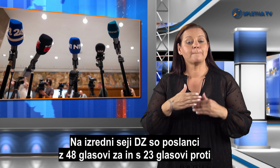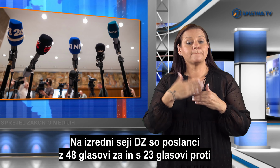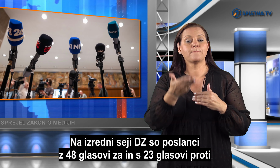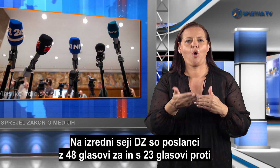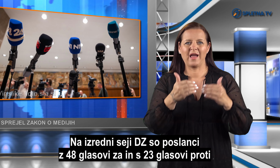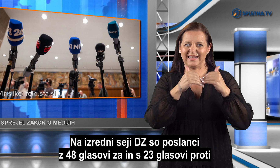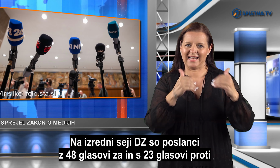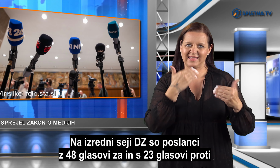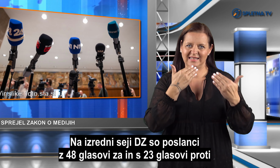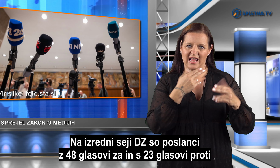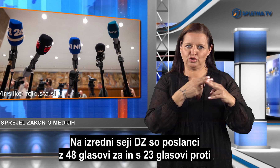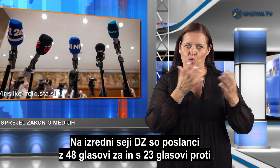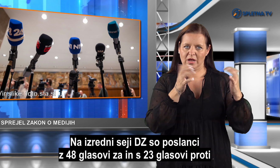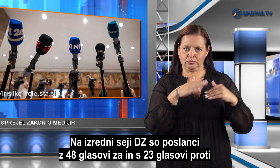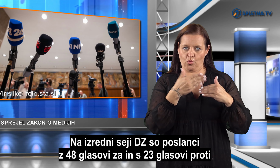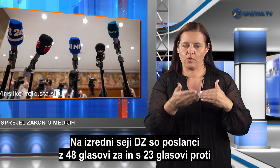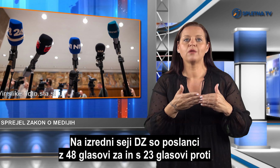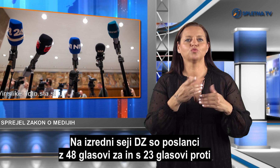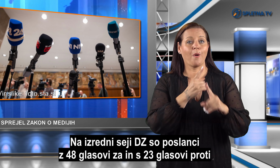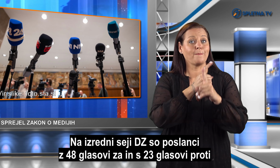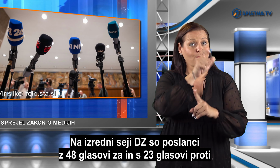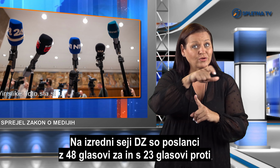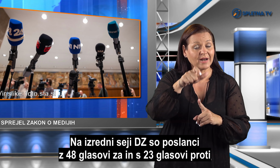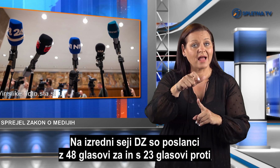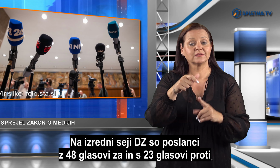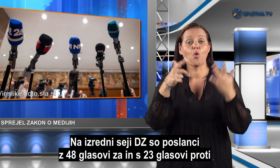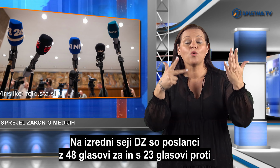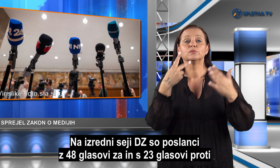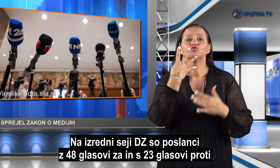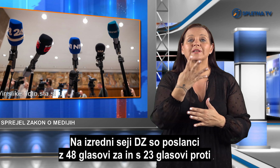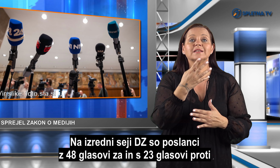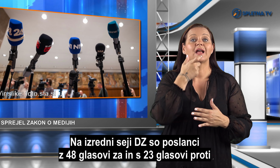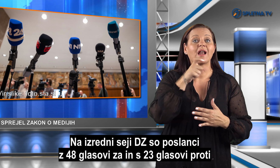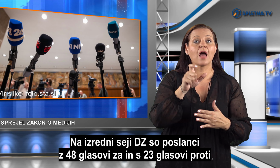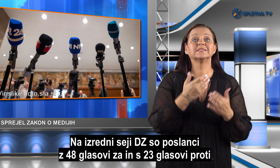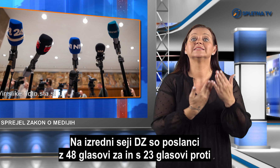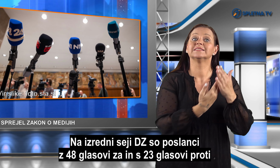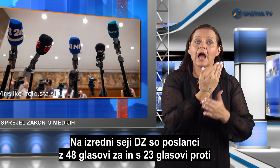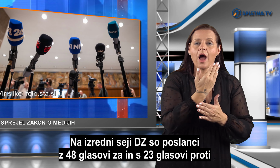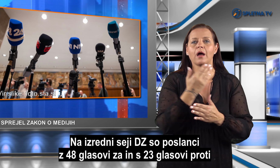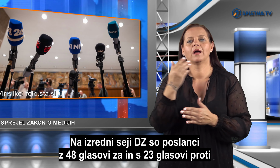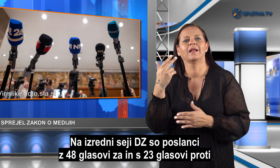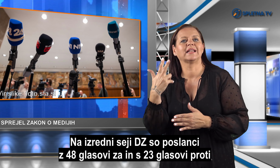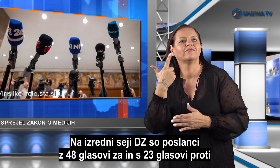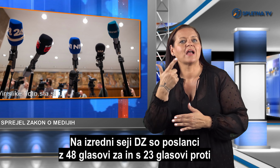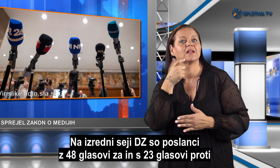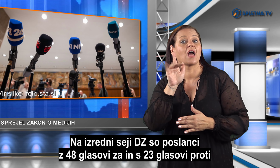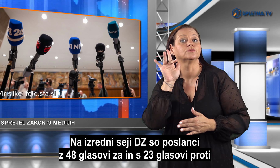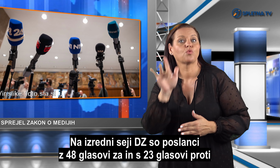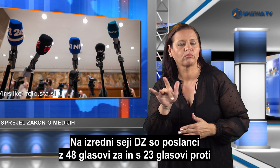Na izredni seji Državnega zbora so poslanci z 48 glasovi za in s 23